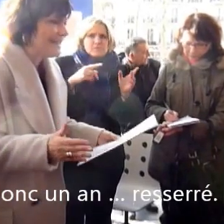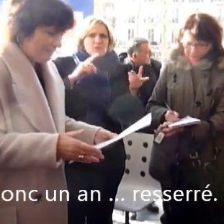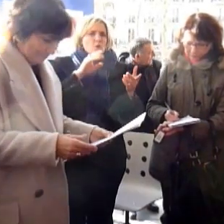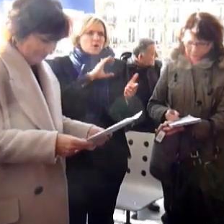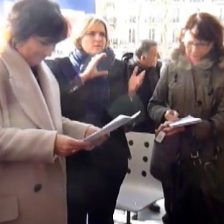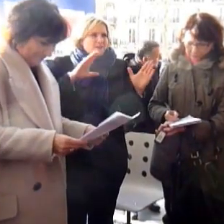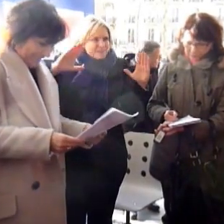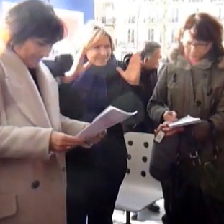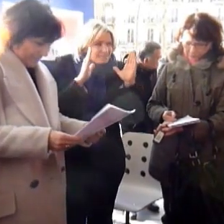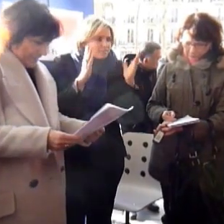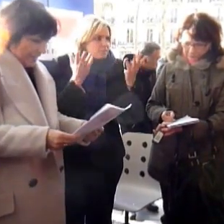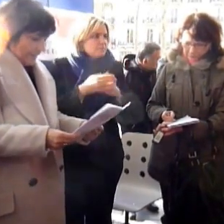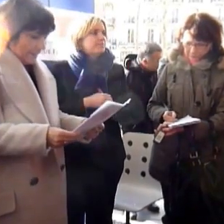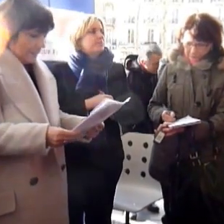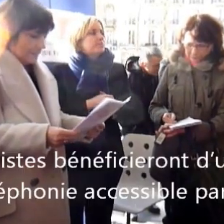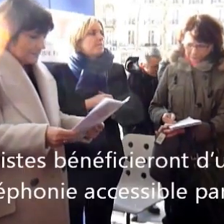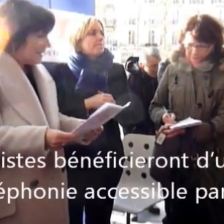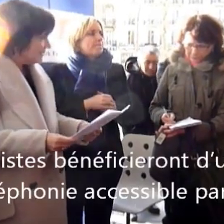resserré.